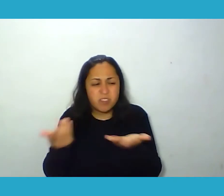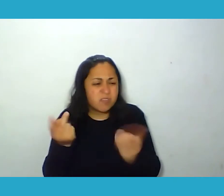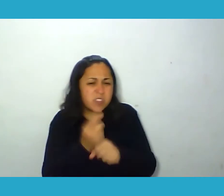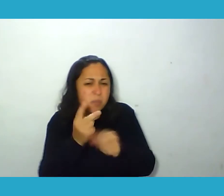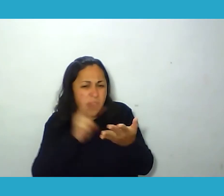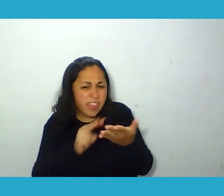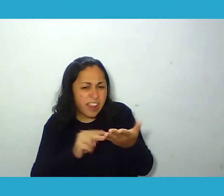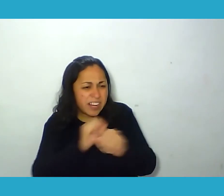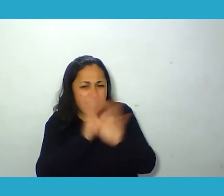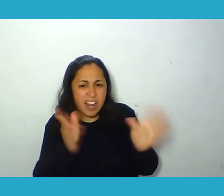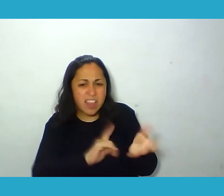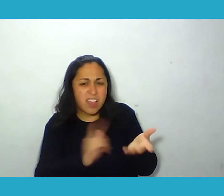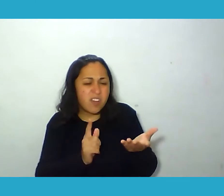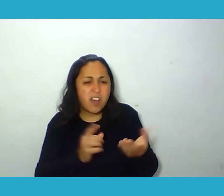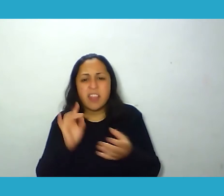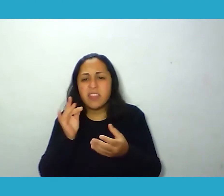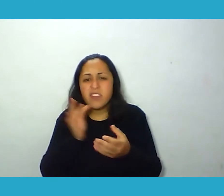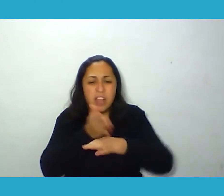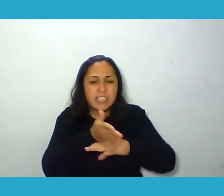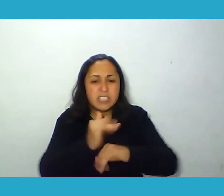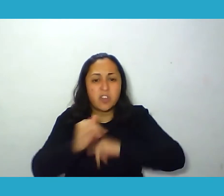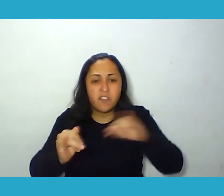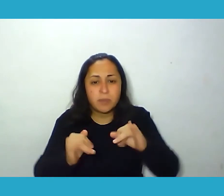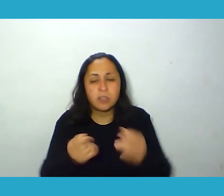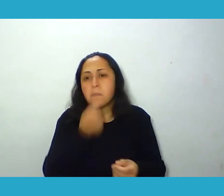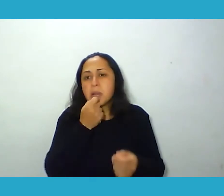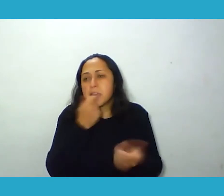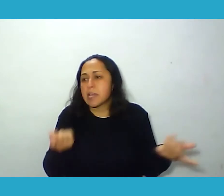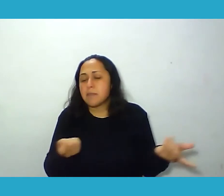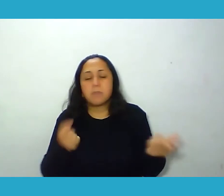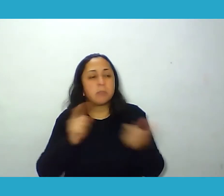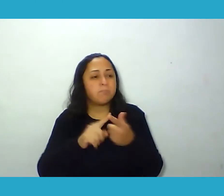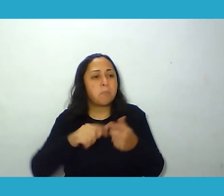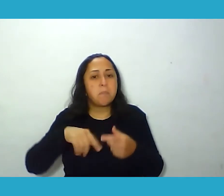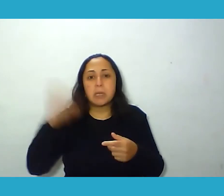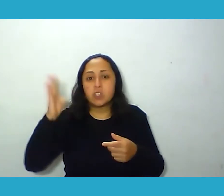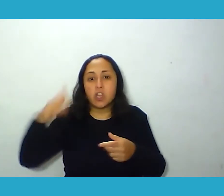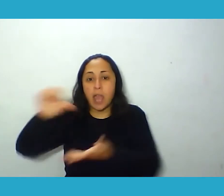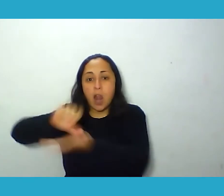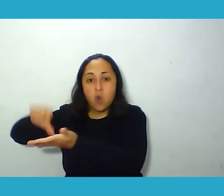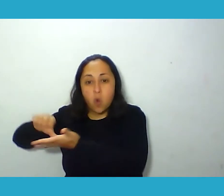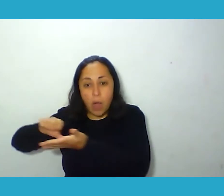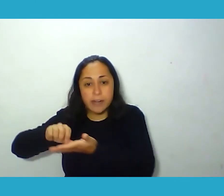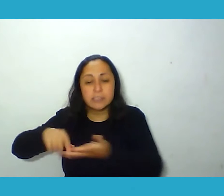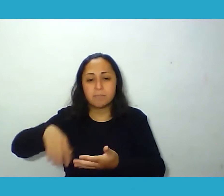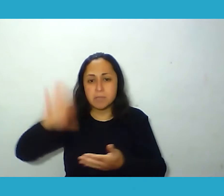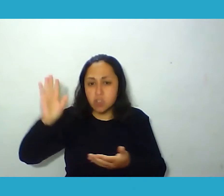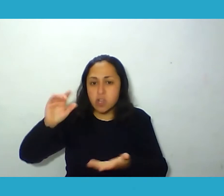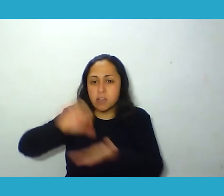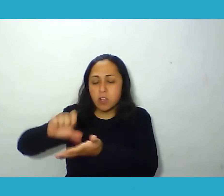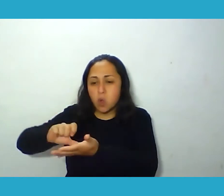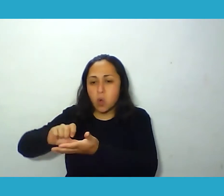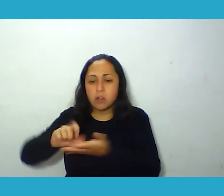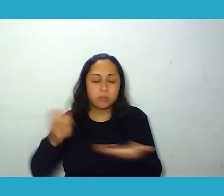leída. Critica las dificultades para el acceso a la información. A continuación cita ejemplos. Dice que la gran mayoría de los lugares se encuentra